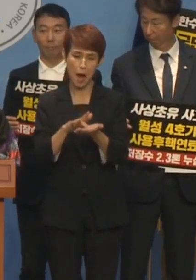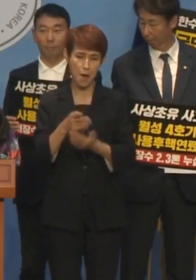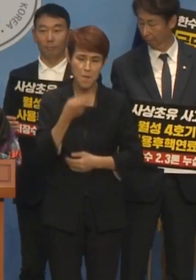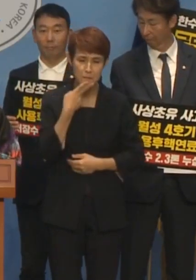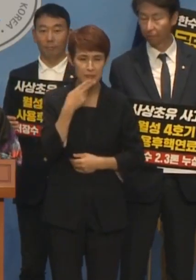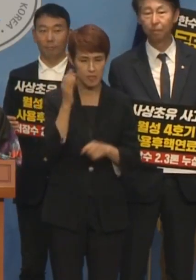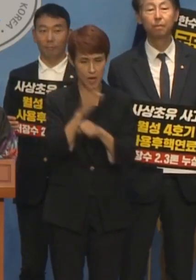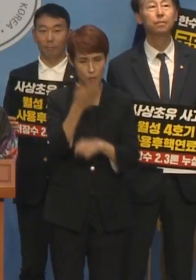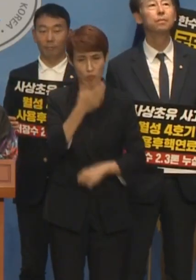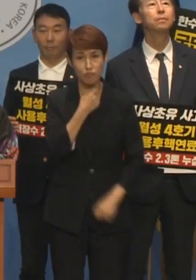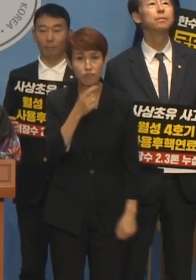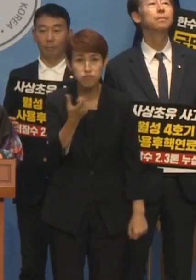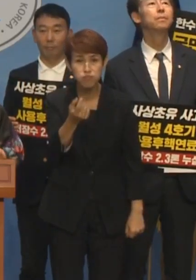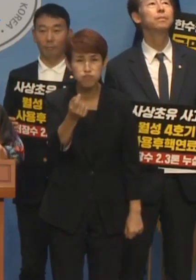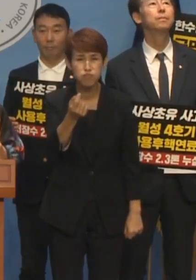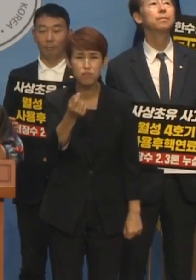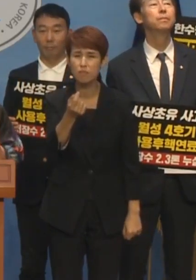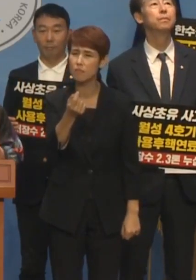사 먹으려 하지만 우리는